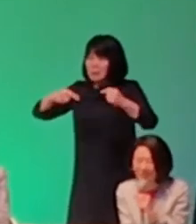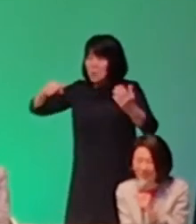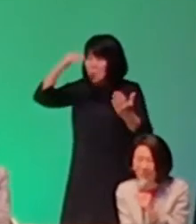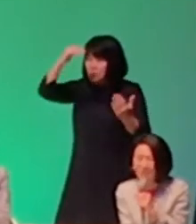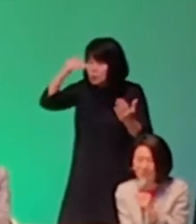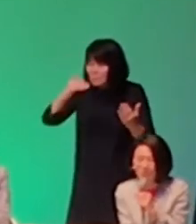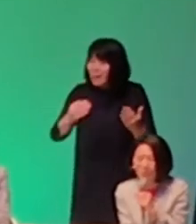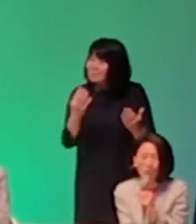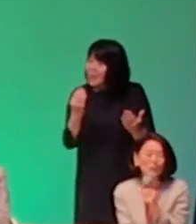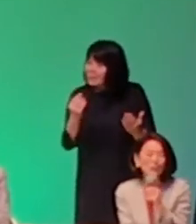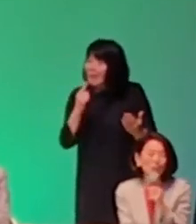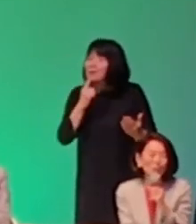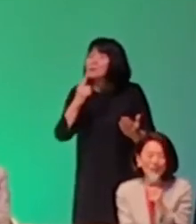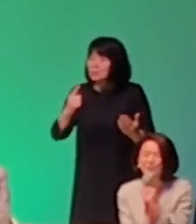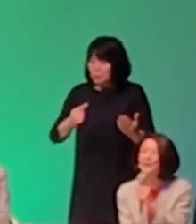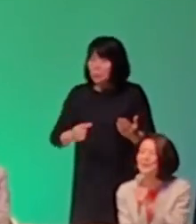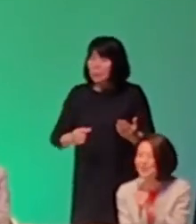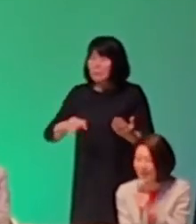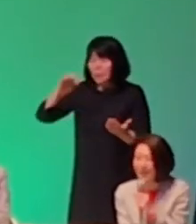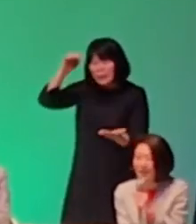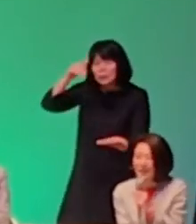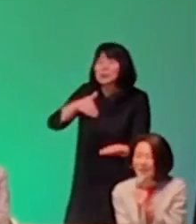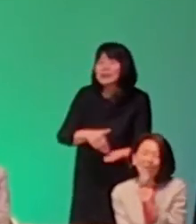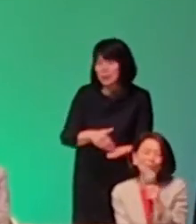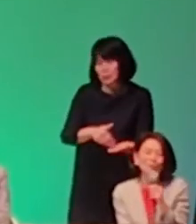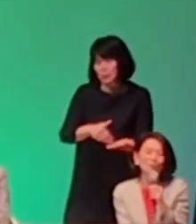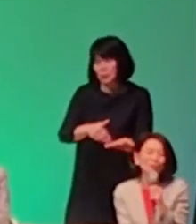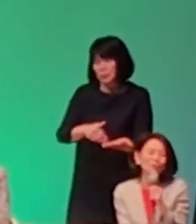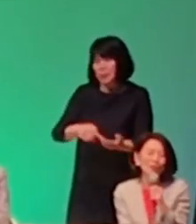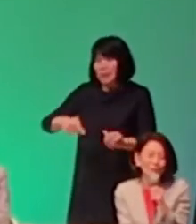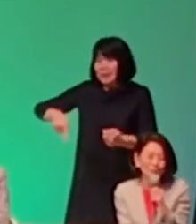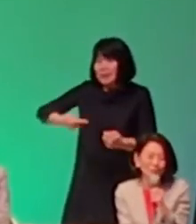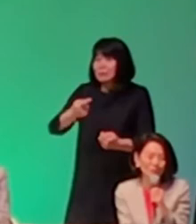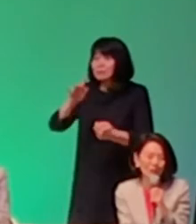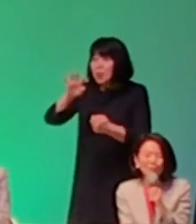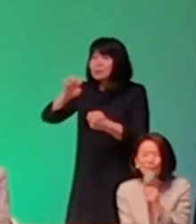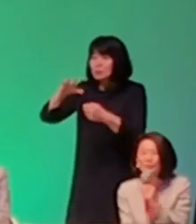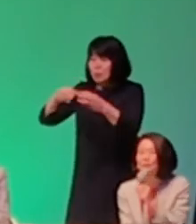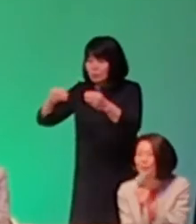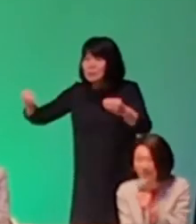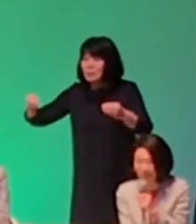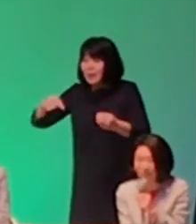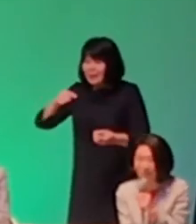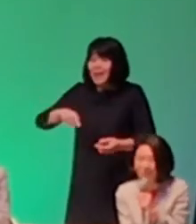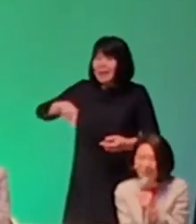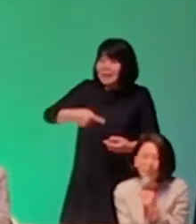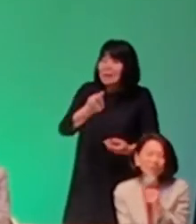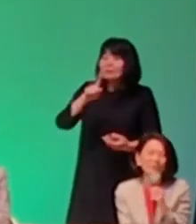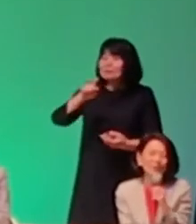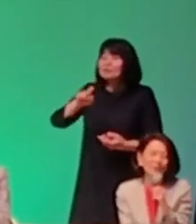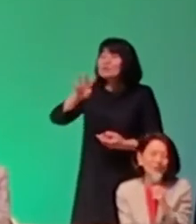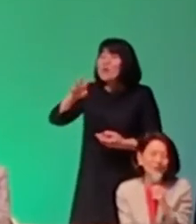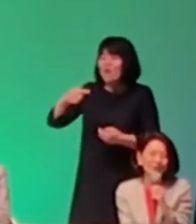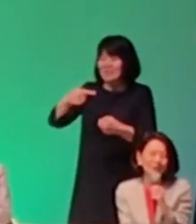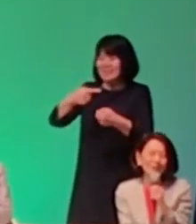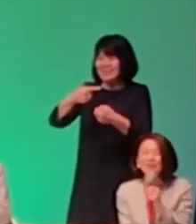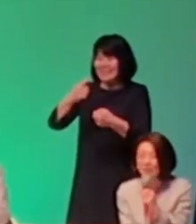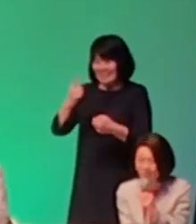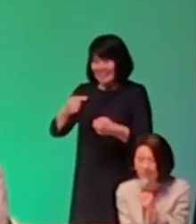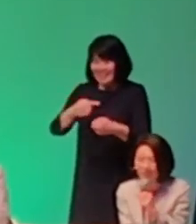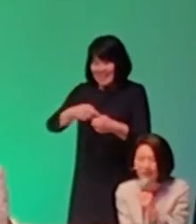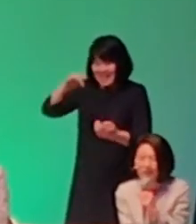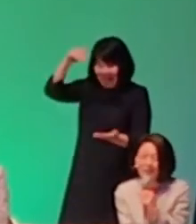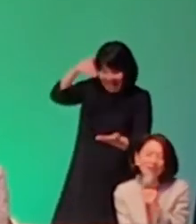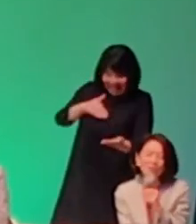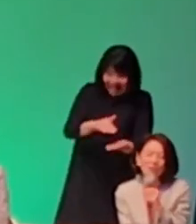順位にあるかといいますと、これ驚くほど低いんですね。144カ国中114位というとても低い位